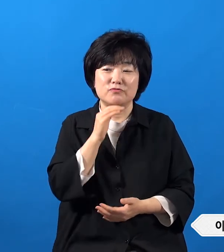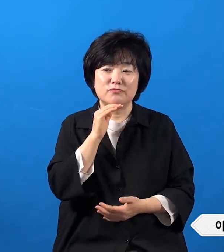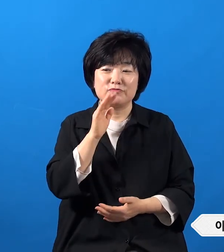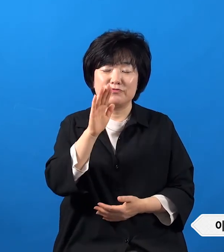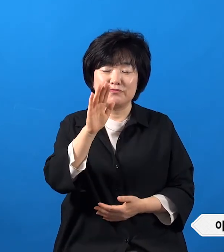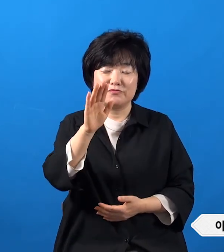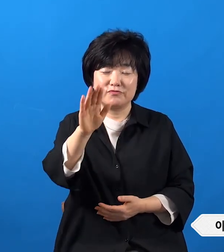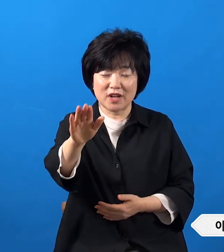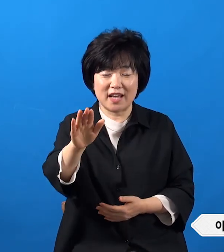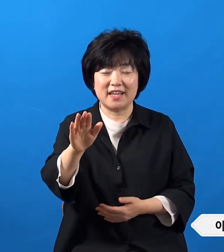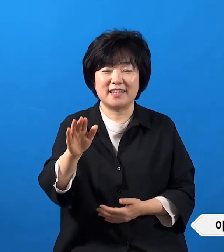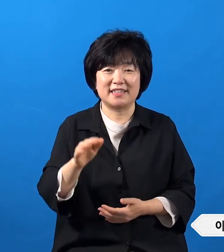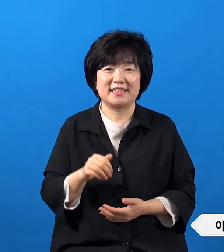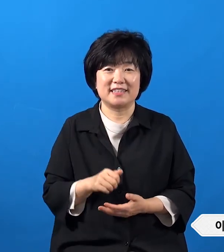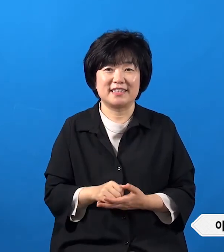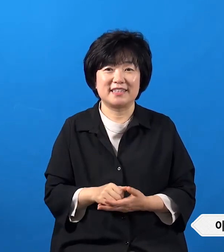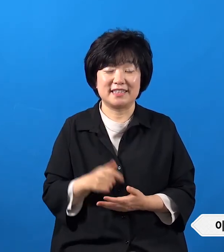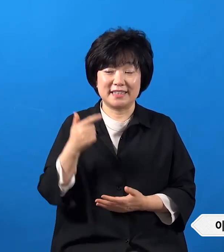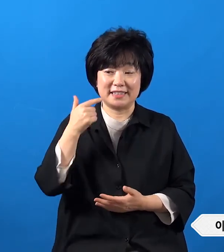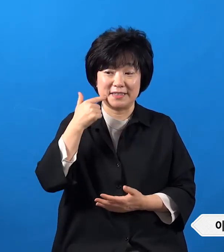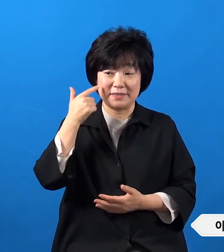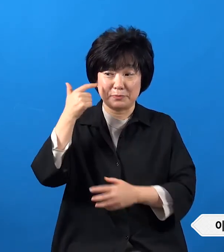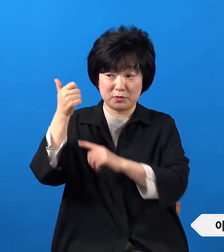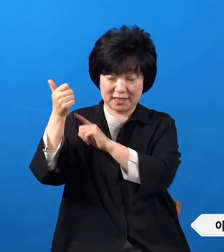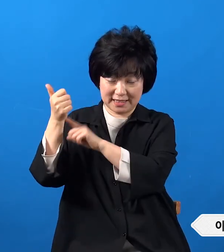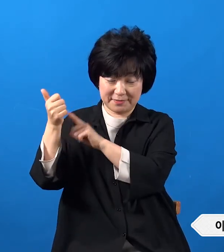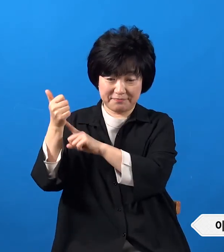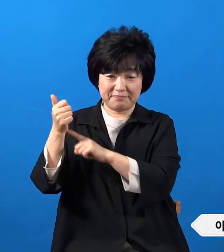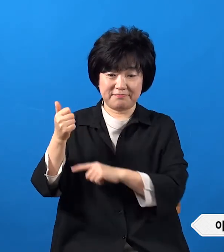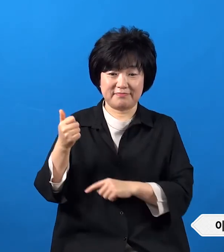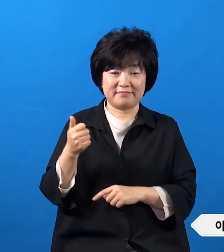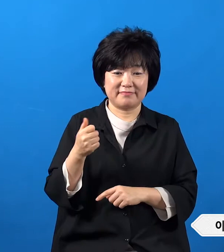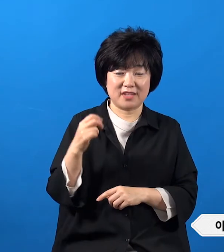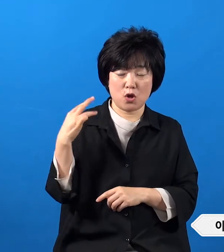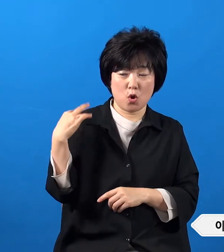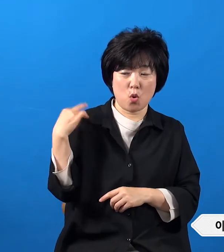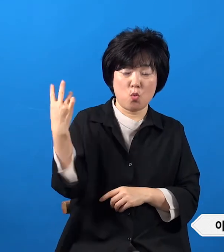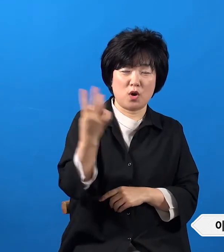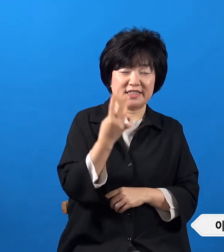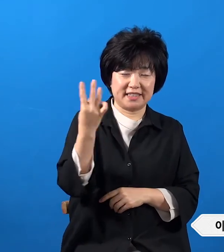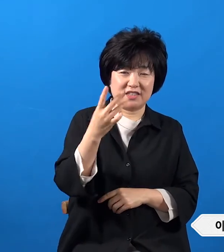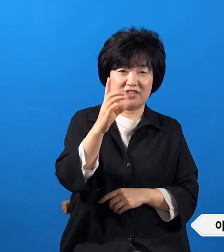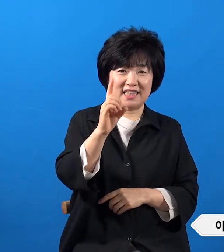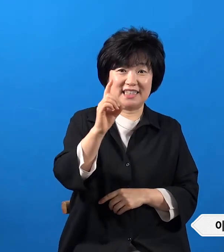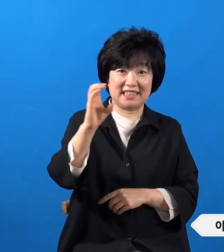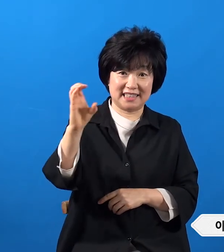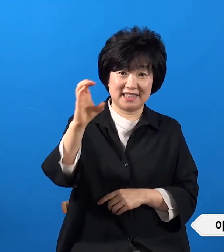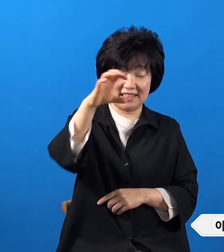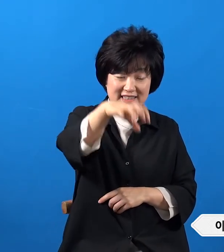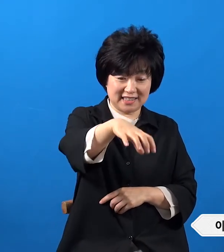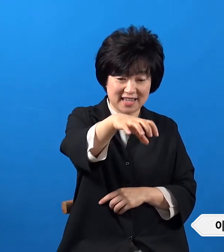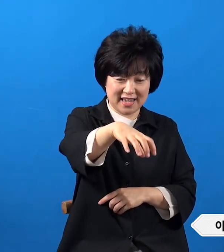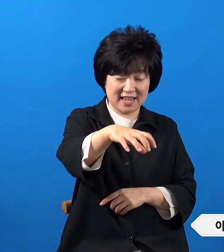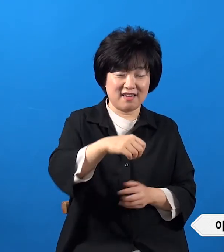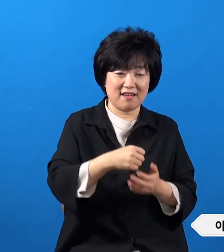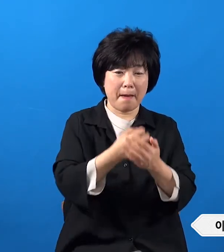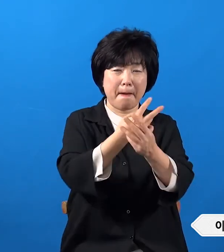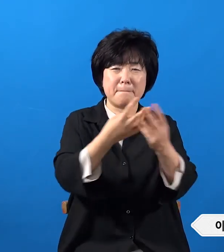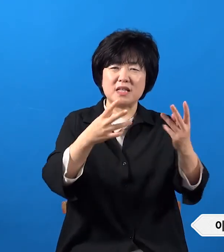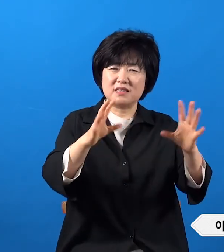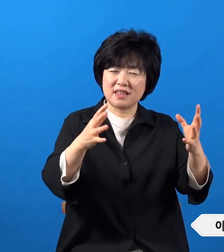그리고 어느 날 존 플러머는 워싱턴 DC의 베트남 참전